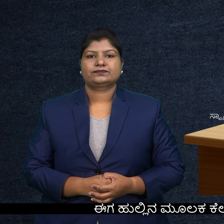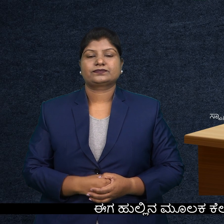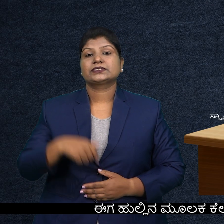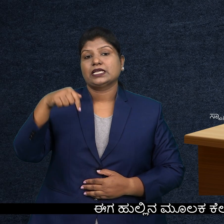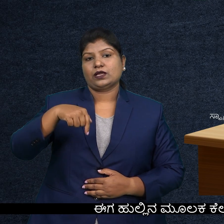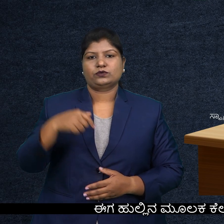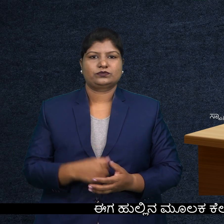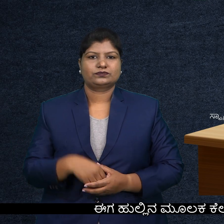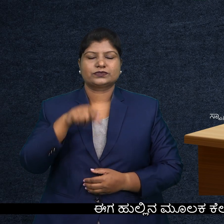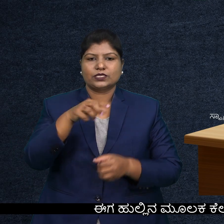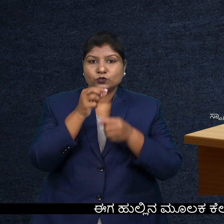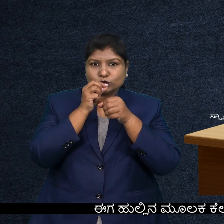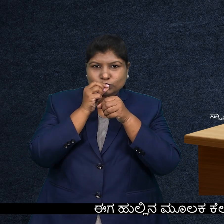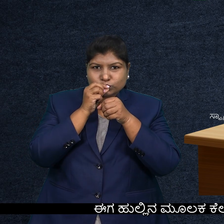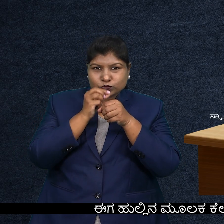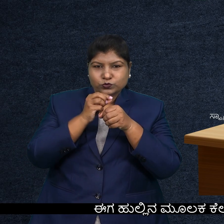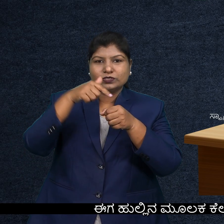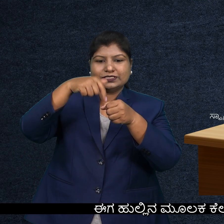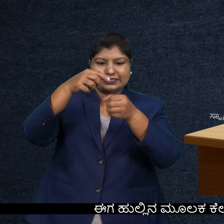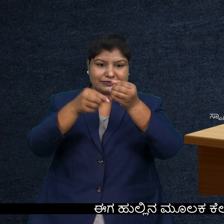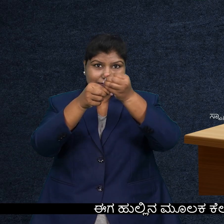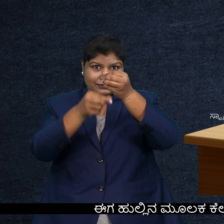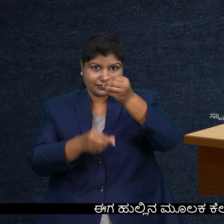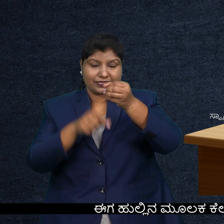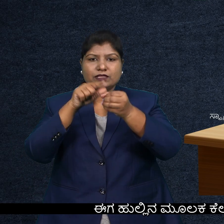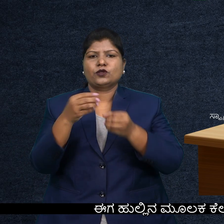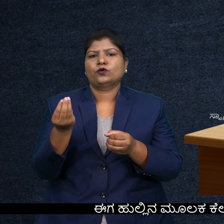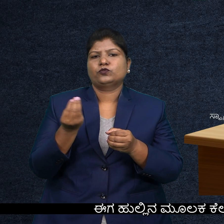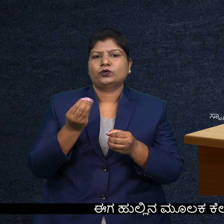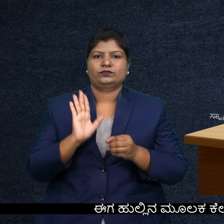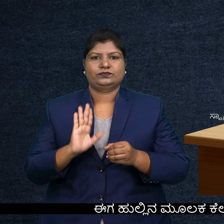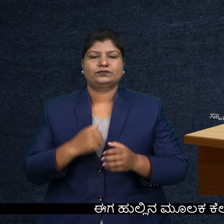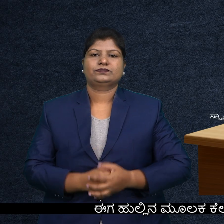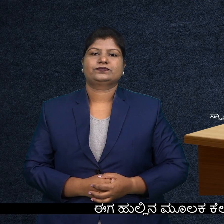ಈಗ ಹುಲ್ಲಿನ ಮೂಲಕ ಕೆಲವು ಬಾರಿ ನಿಧಾನವಾಗಿ ಊದಿರಿ.